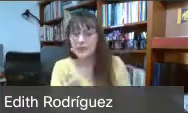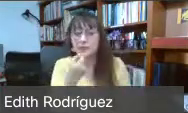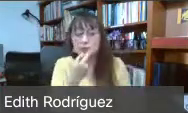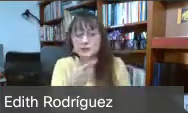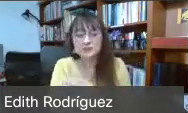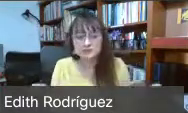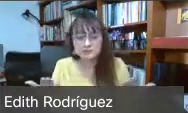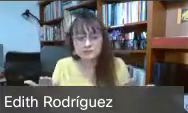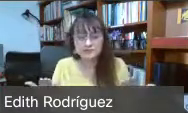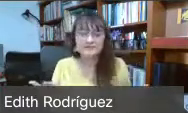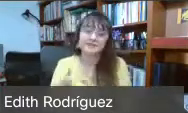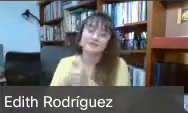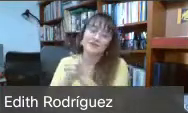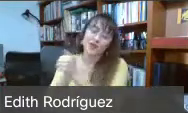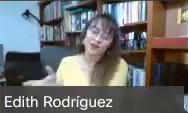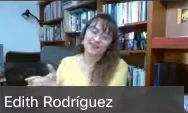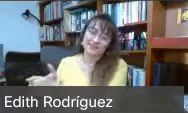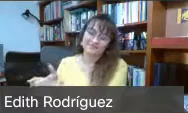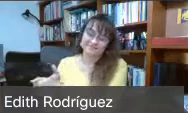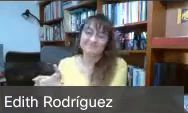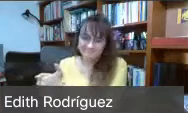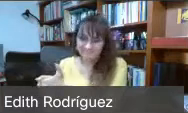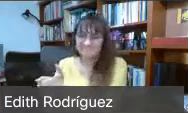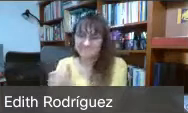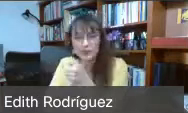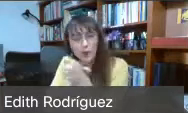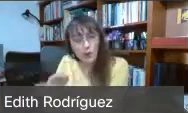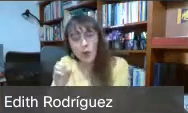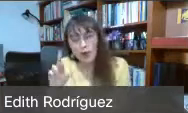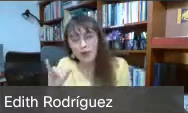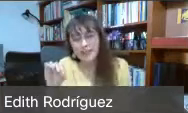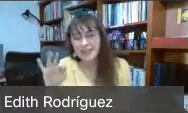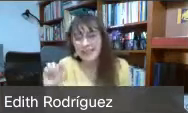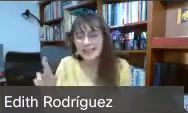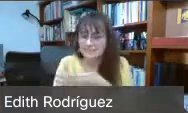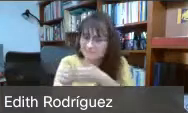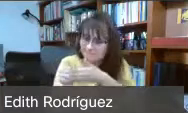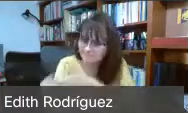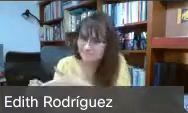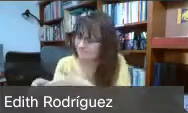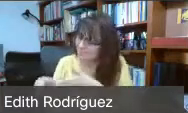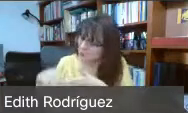la tercera cápsula, esta cápsula de guía.